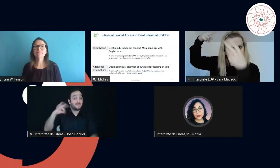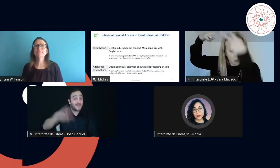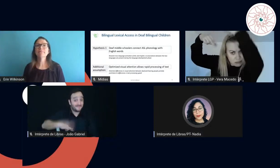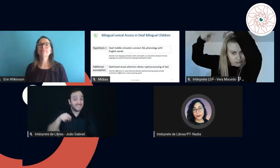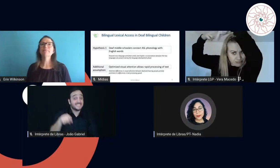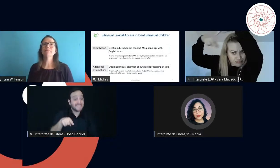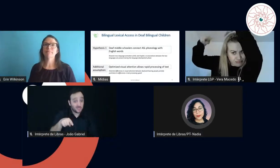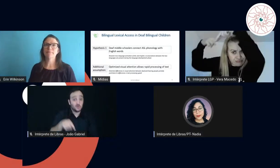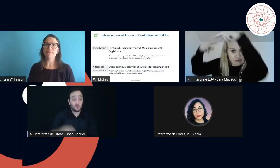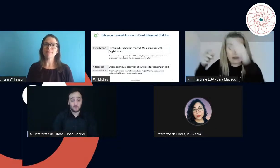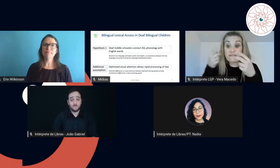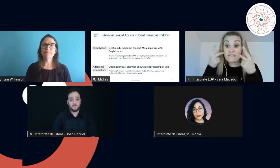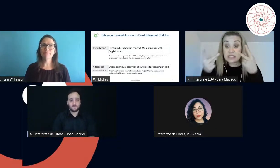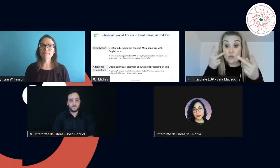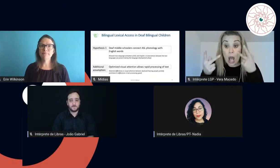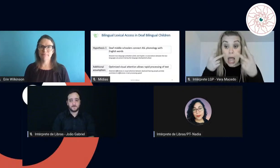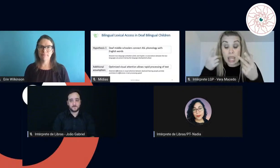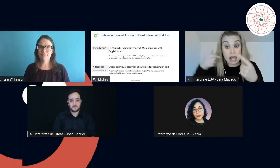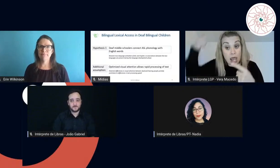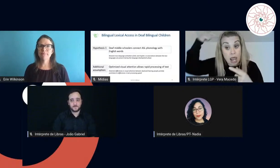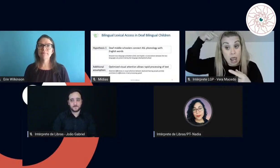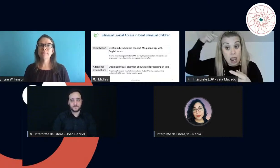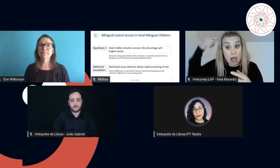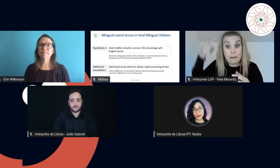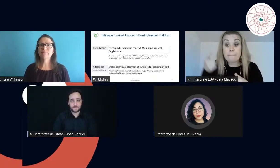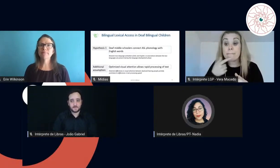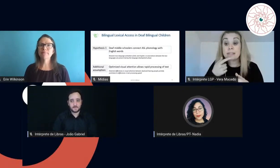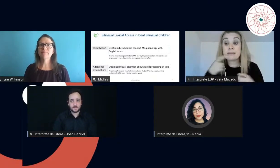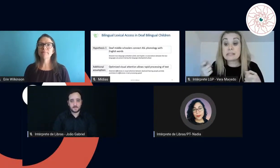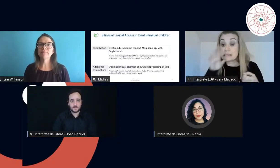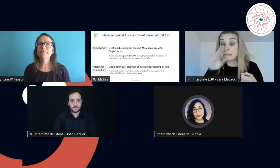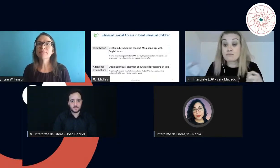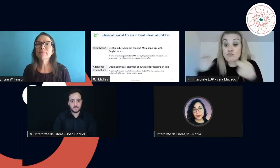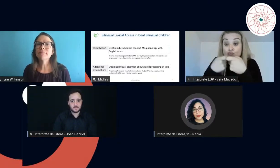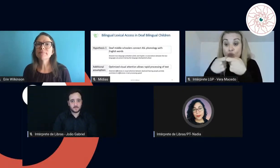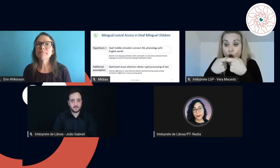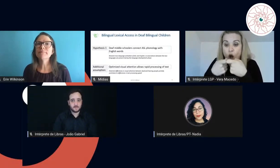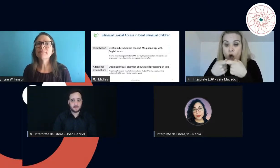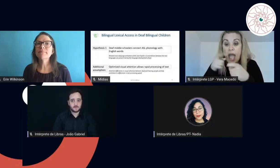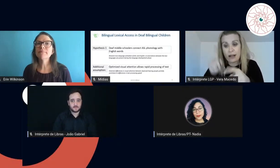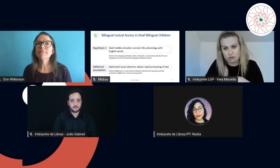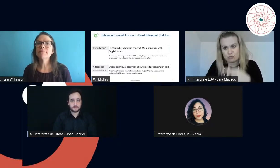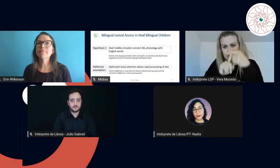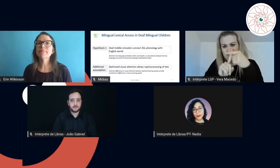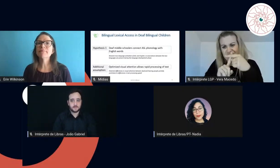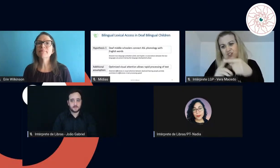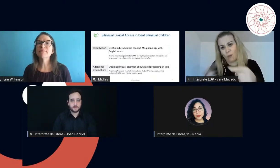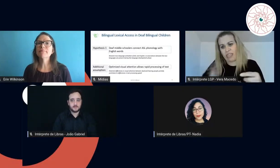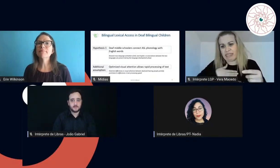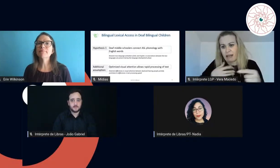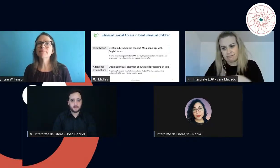aporte visual, né? Então isso é um dos benefícios,